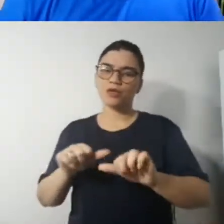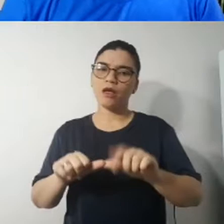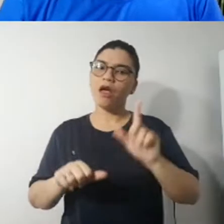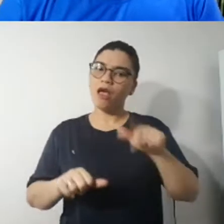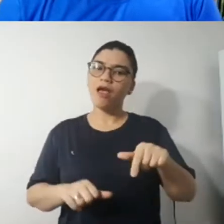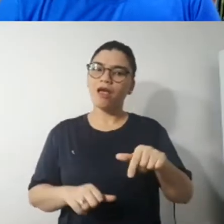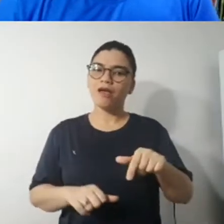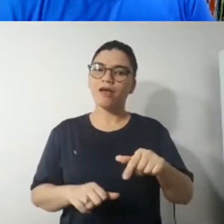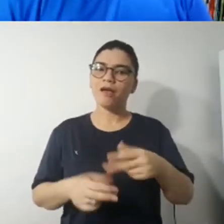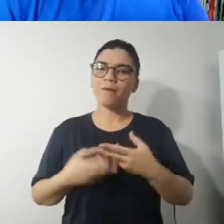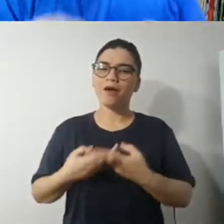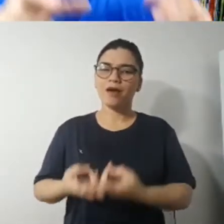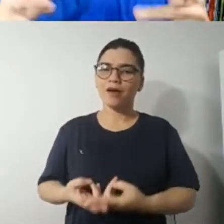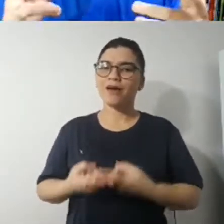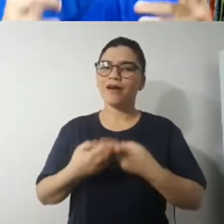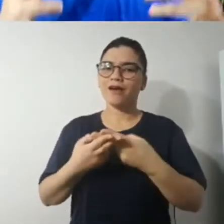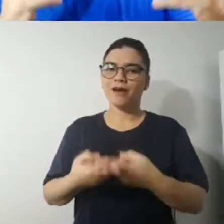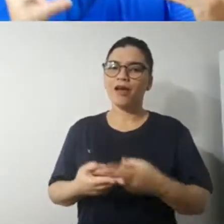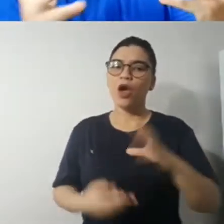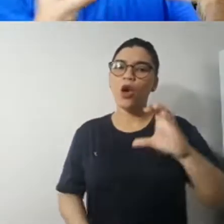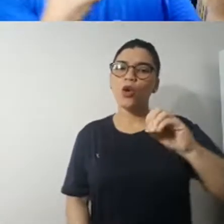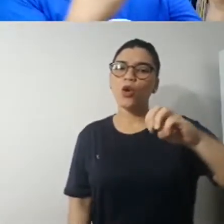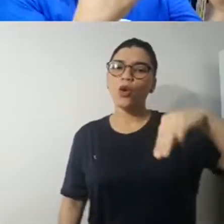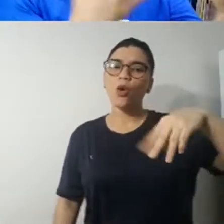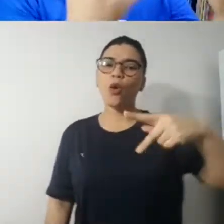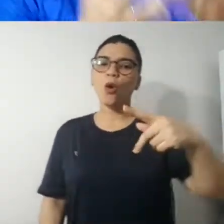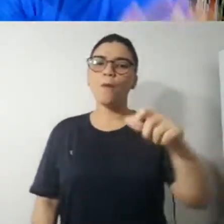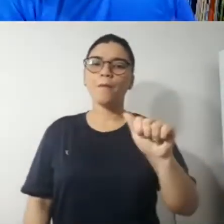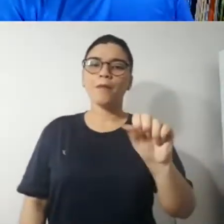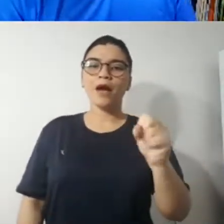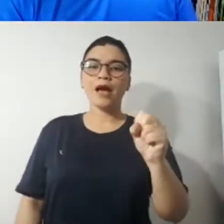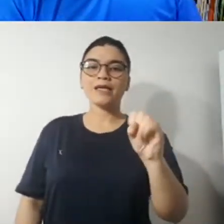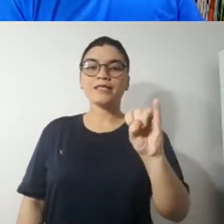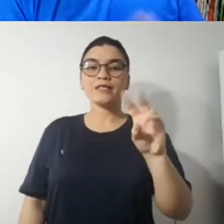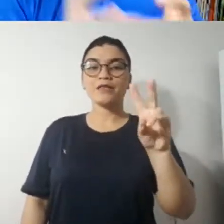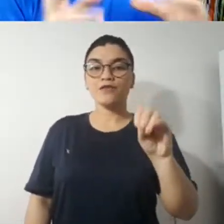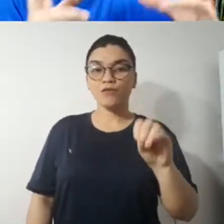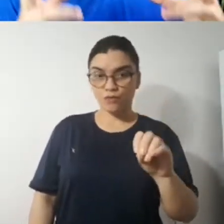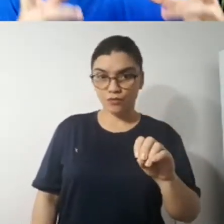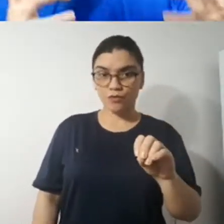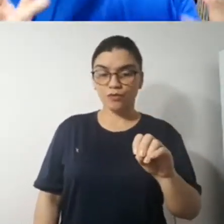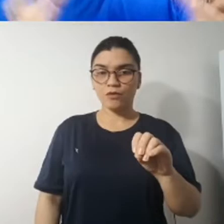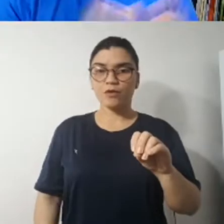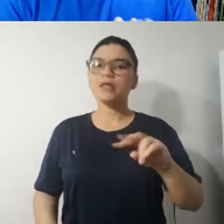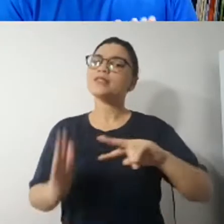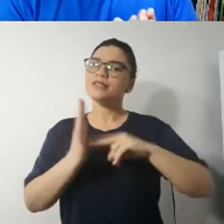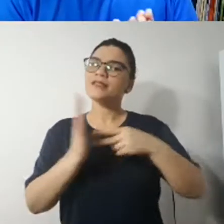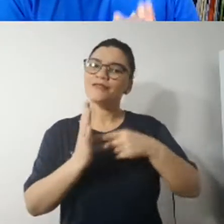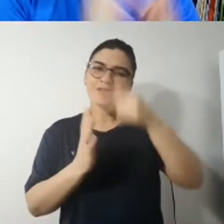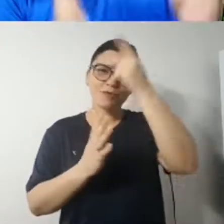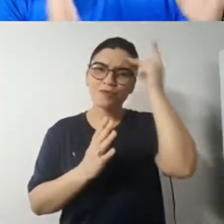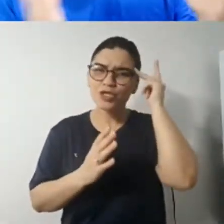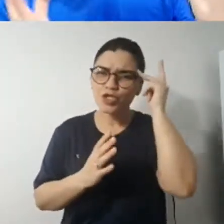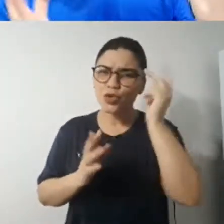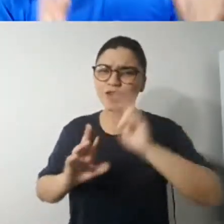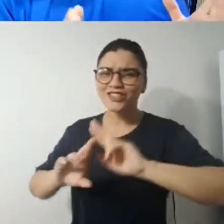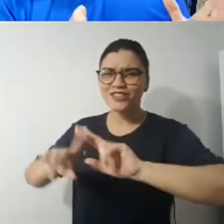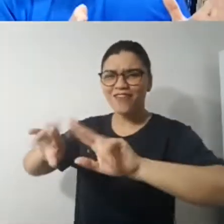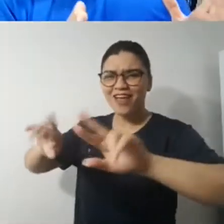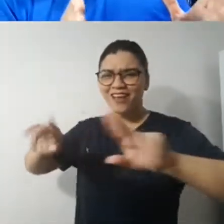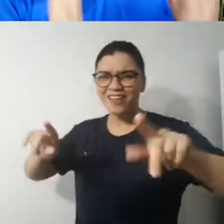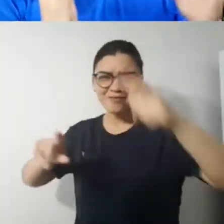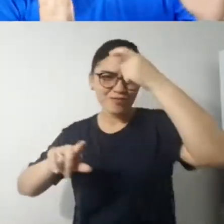Irmãos, isso é a base, a característica do cristianismo. É unir pessoas diferentes. No momento em que